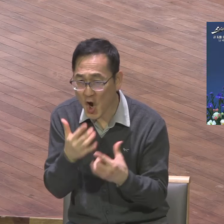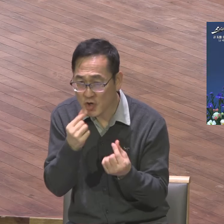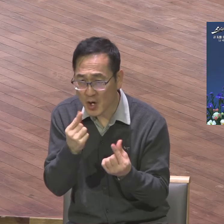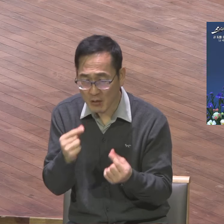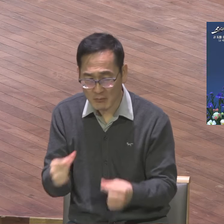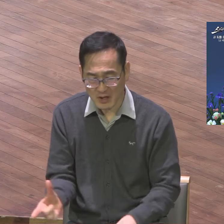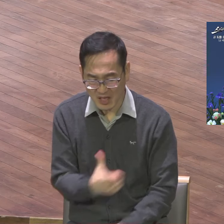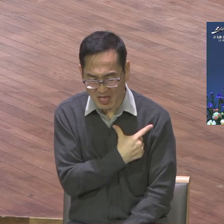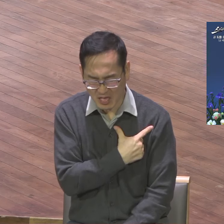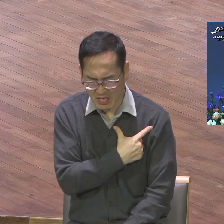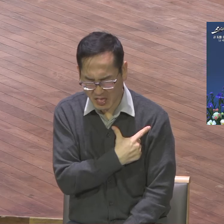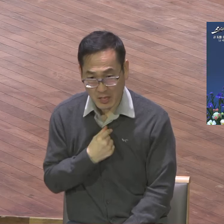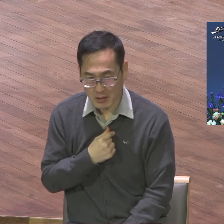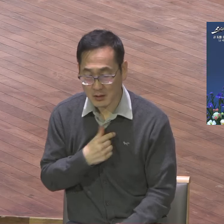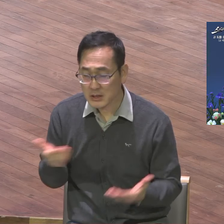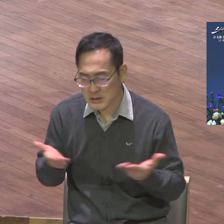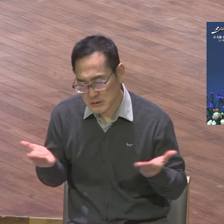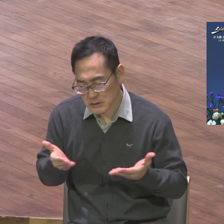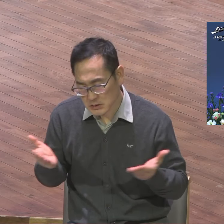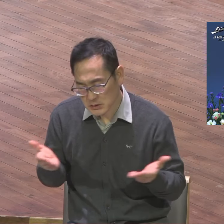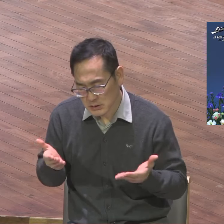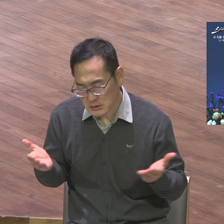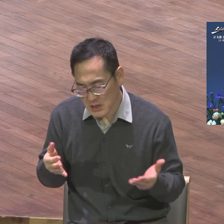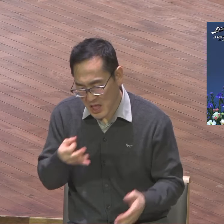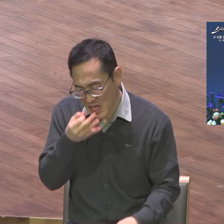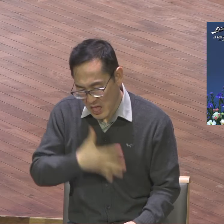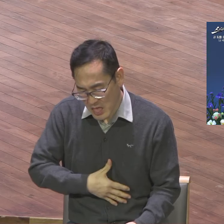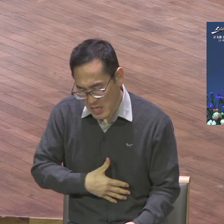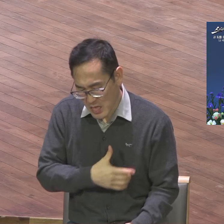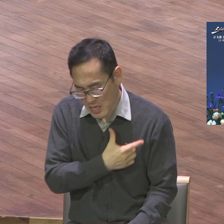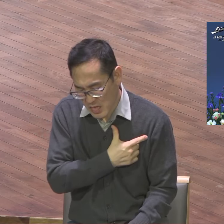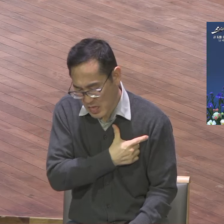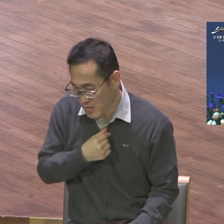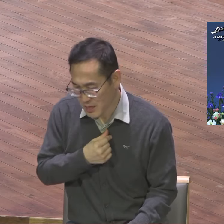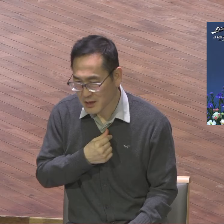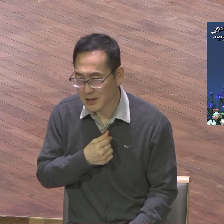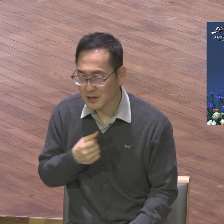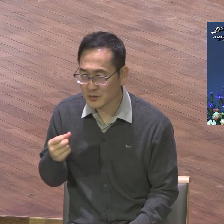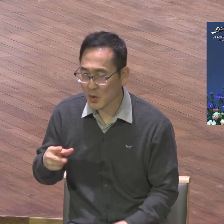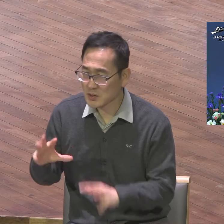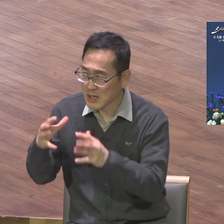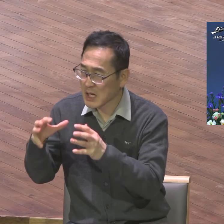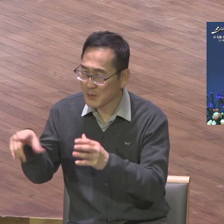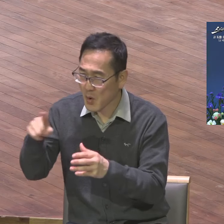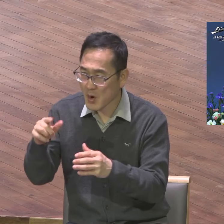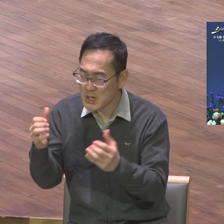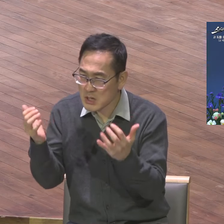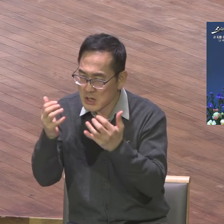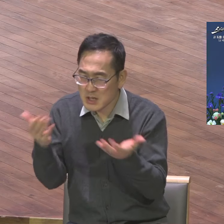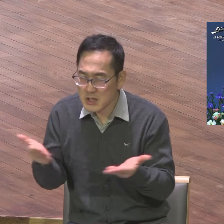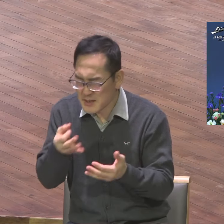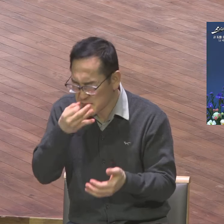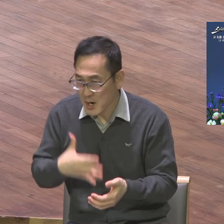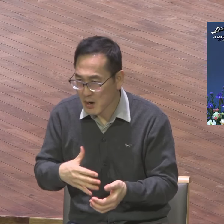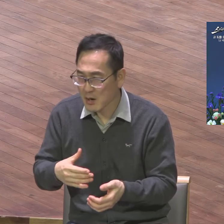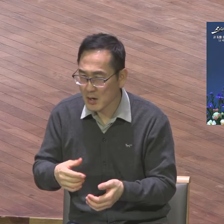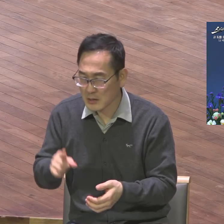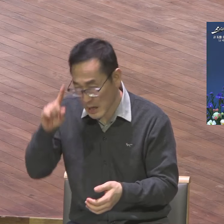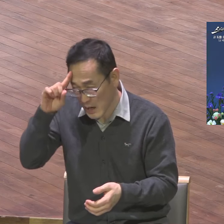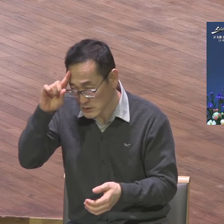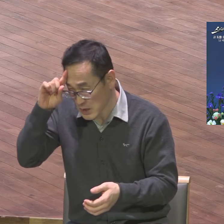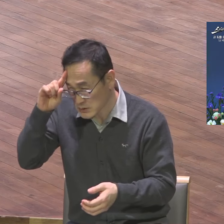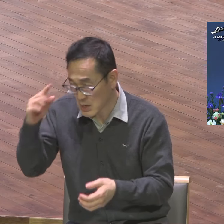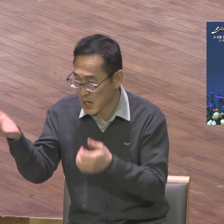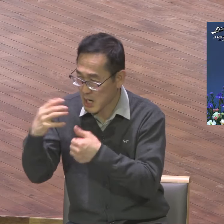업무가 과중되어서 세상 사회에 눌려서 몸과 마음이 완전히 녹초가 되어버렸다.